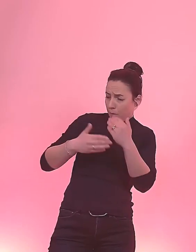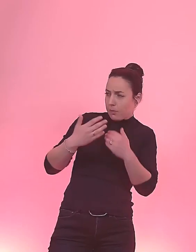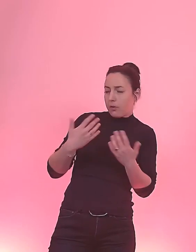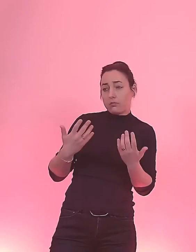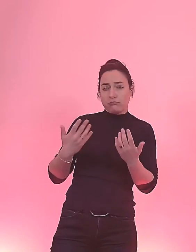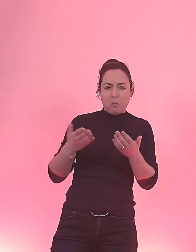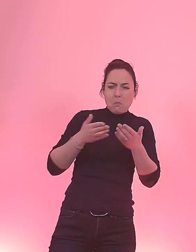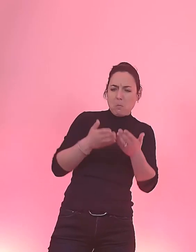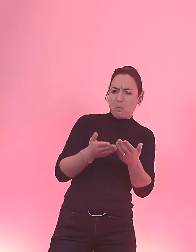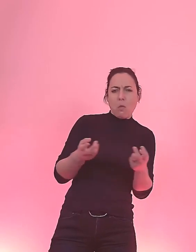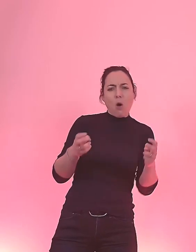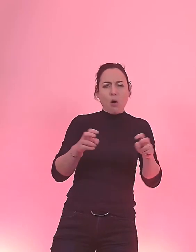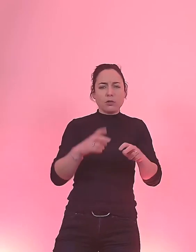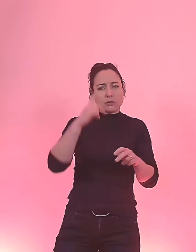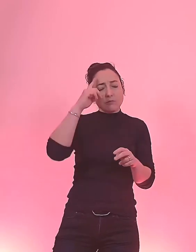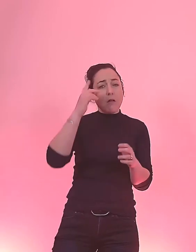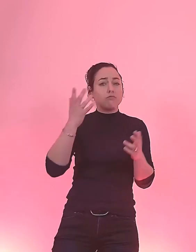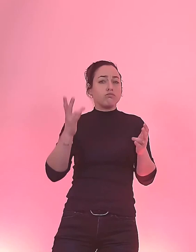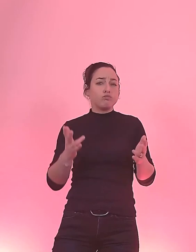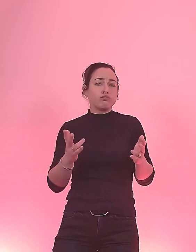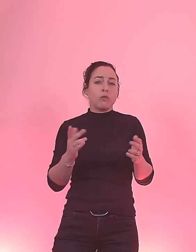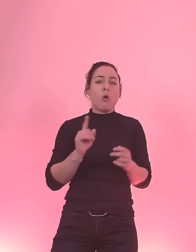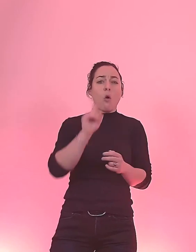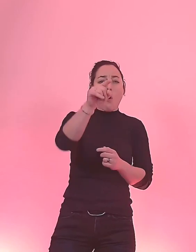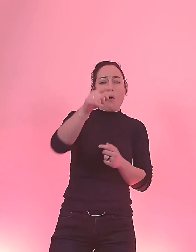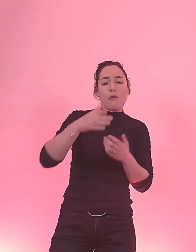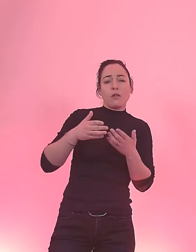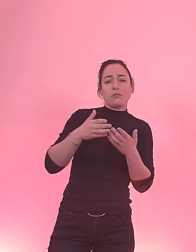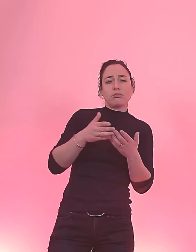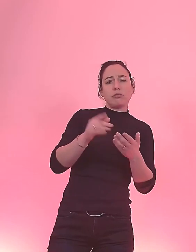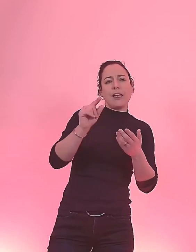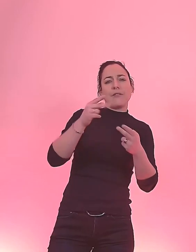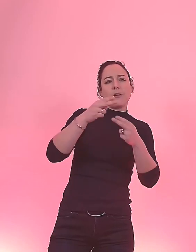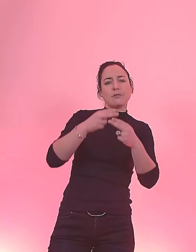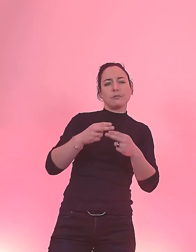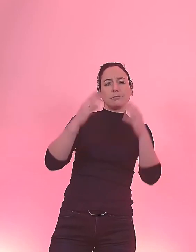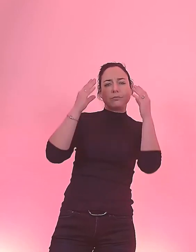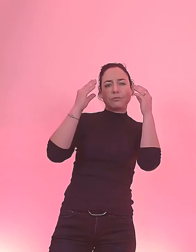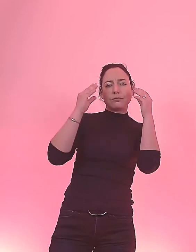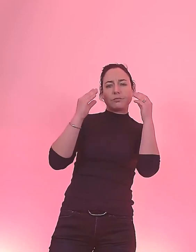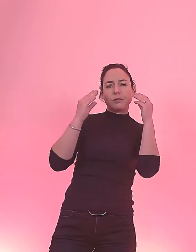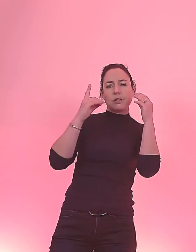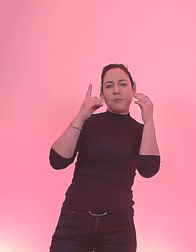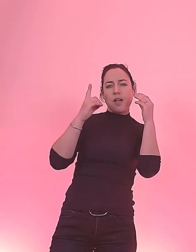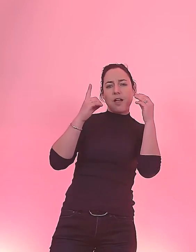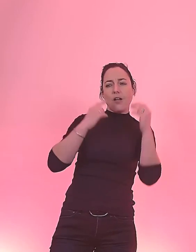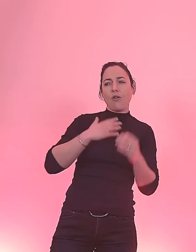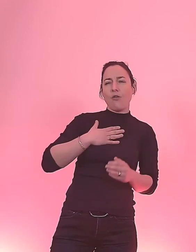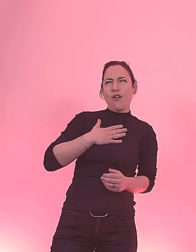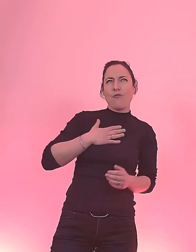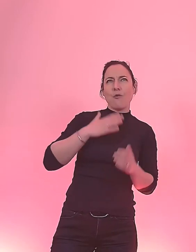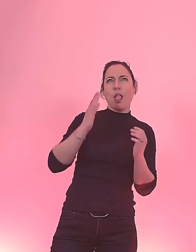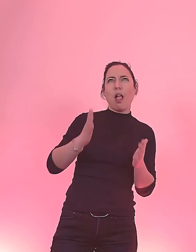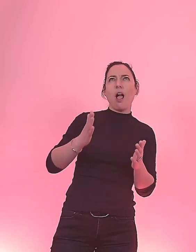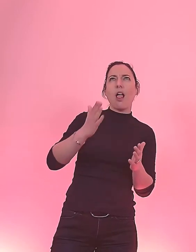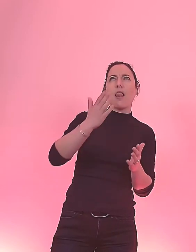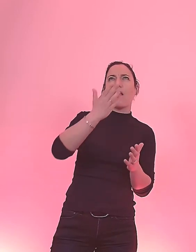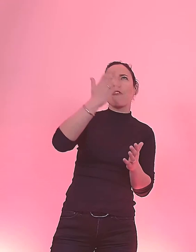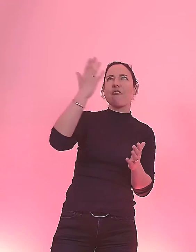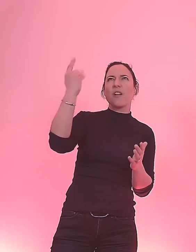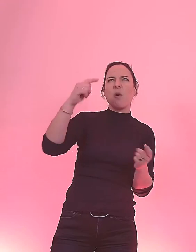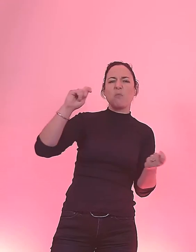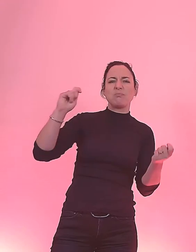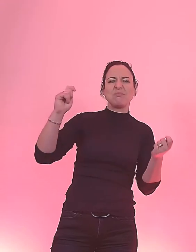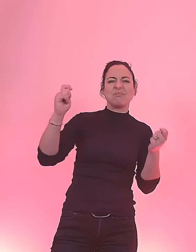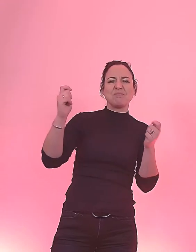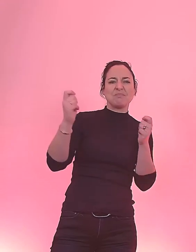zaten die boot en we dachten al chill we gaan naar de overkant even lekker uit rust maar we voelden al aan het weer en dat omsloeg en en we